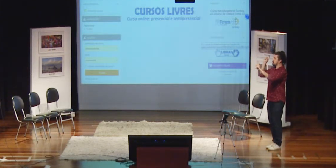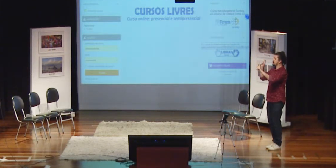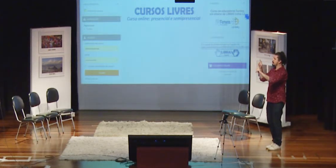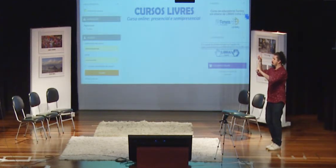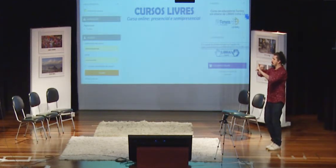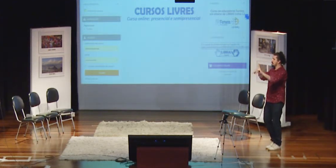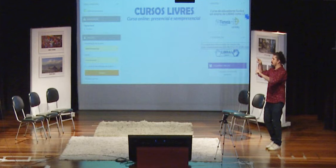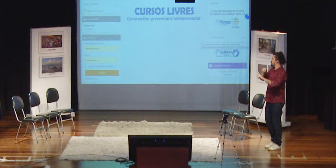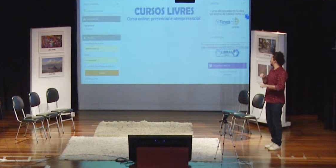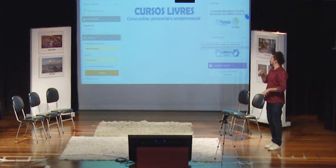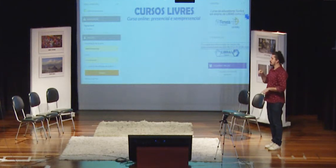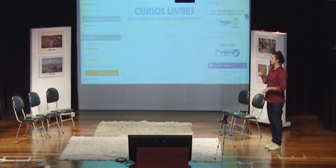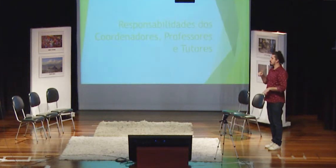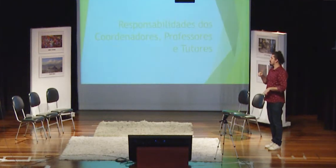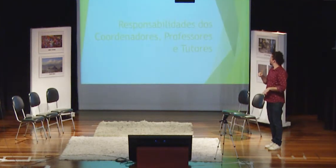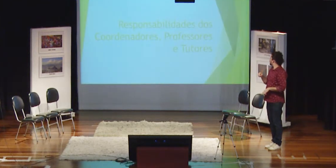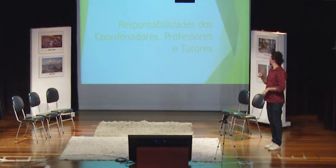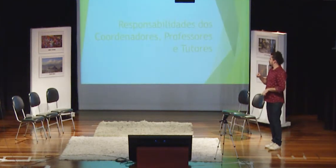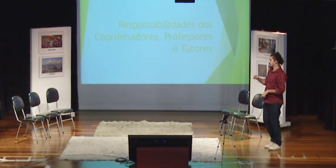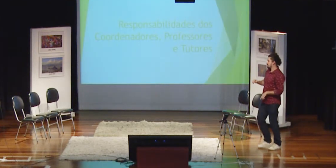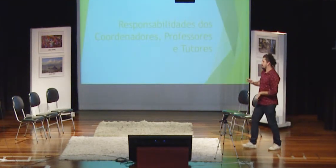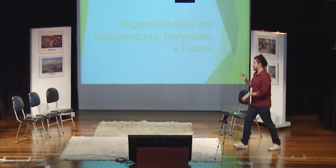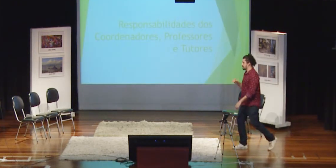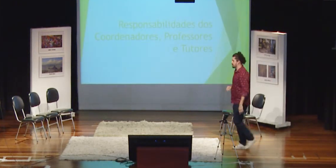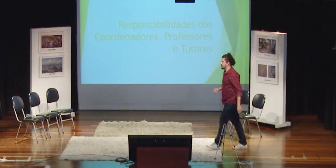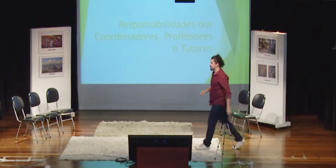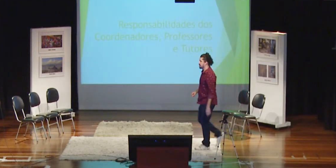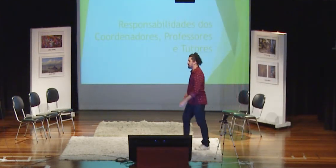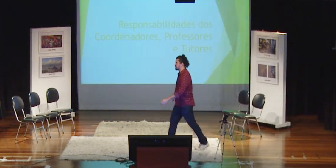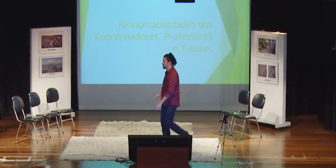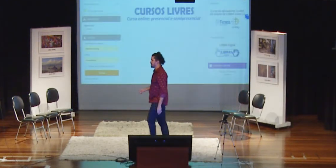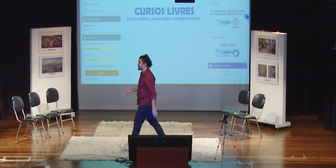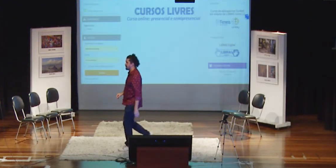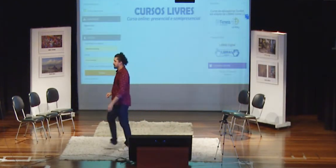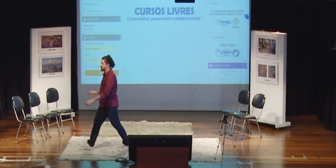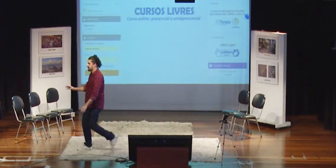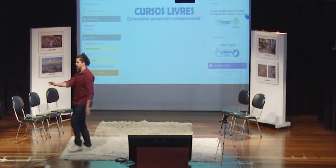Não, num círculo aí, nessa parte branca aí. Não, peraí.